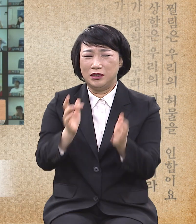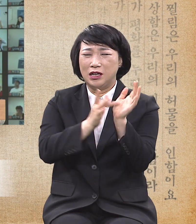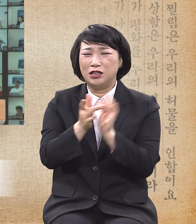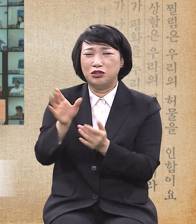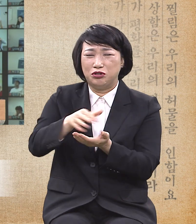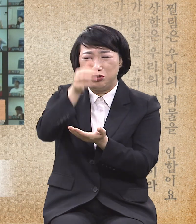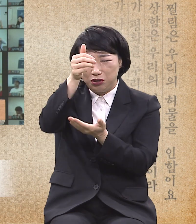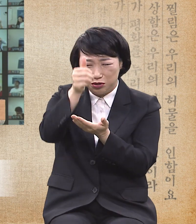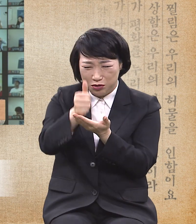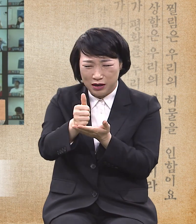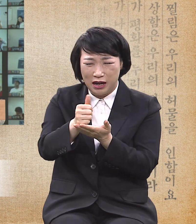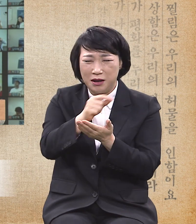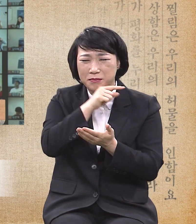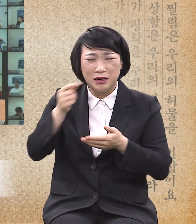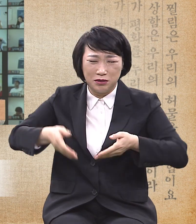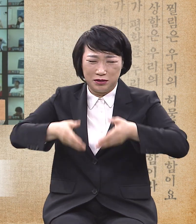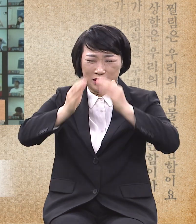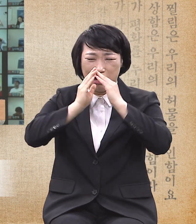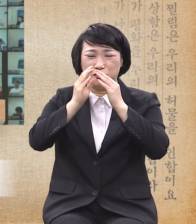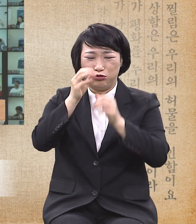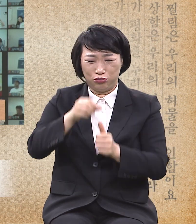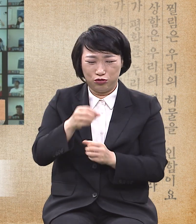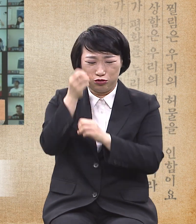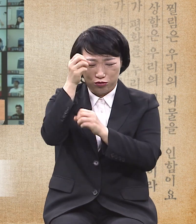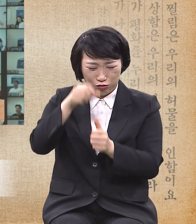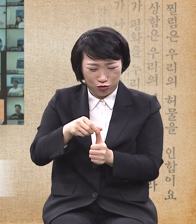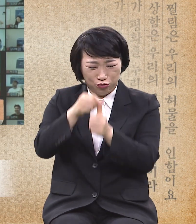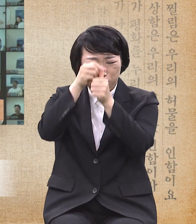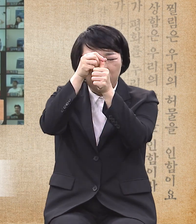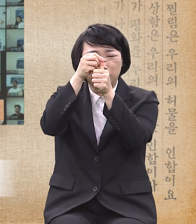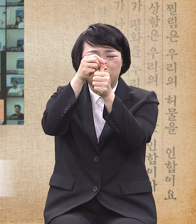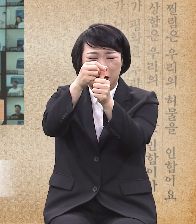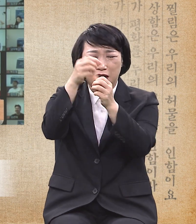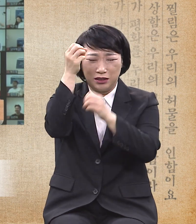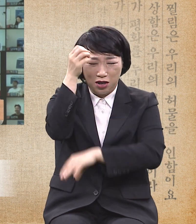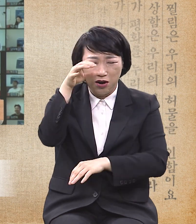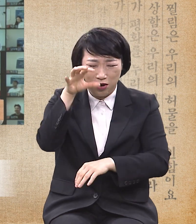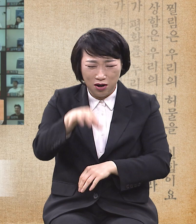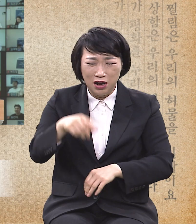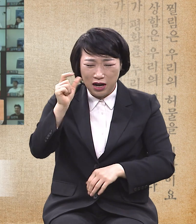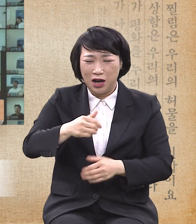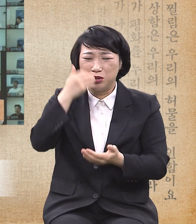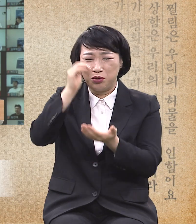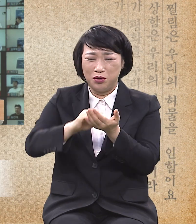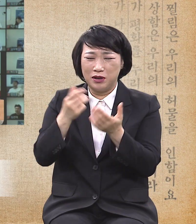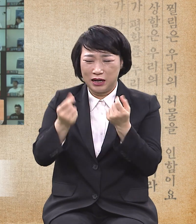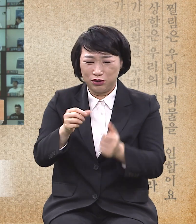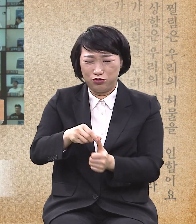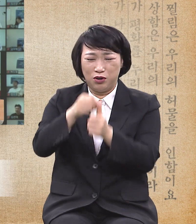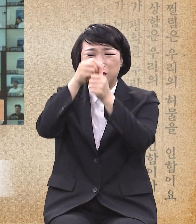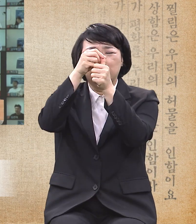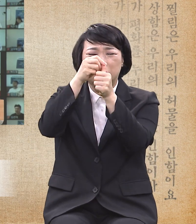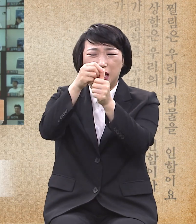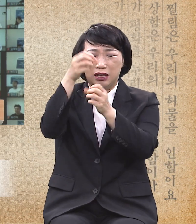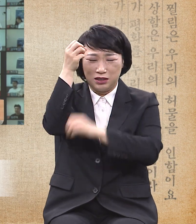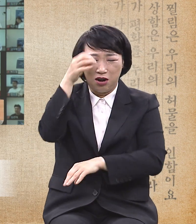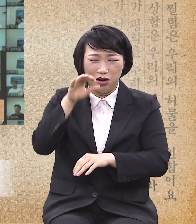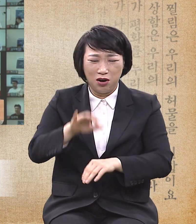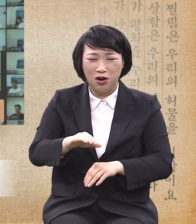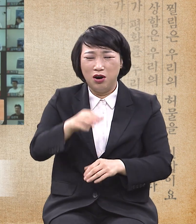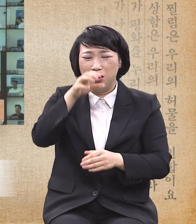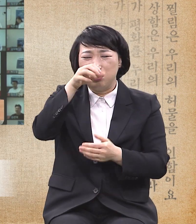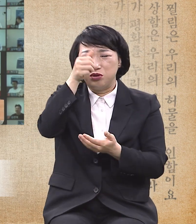예수 그리스도가 피로 세운 구원의 터 반석 같은 구원의 터